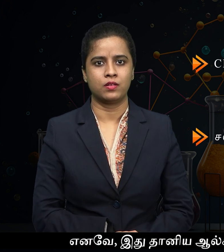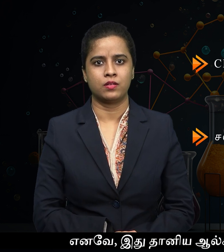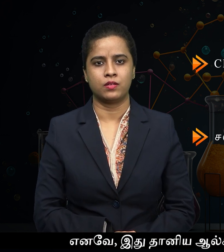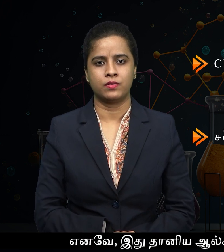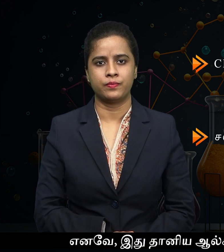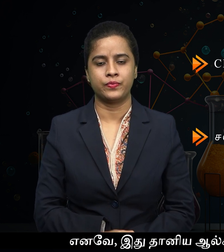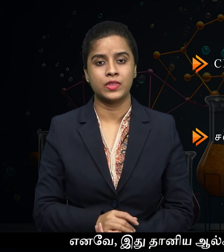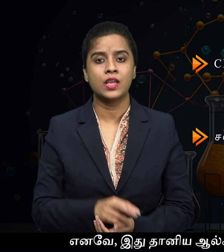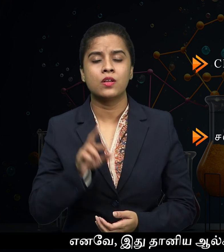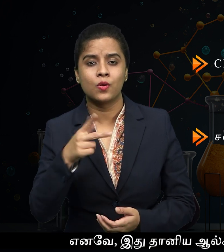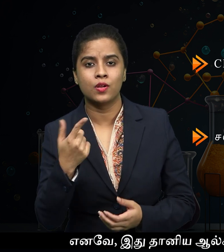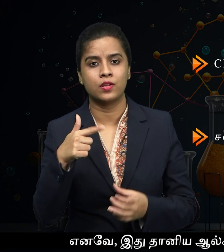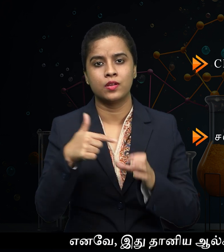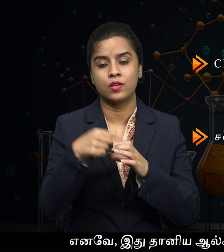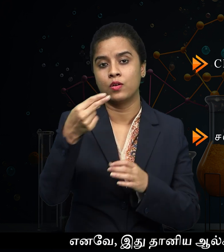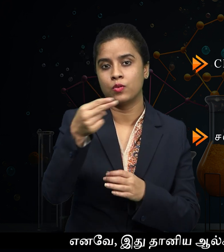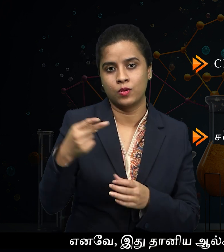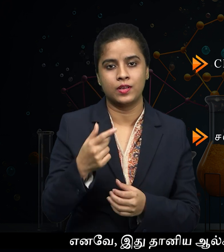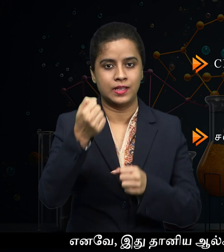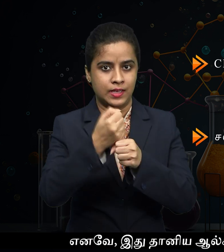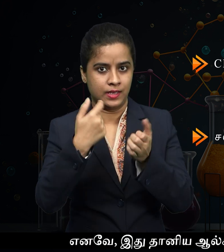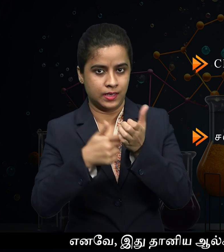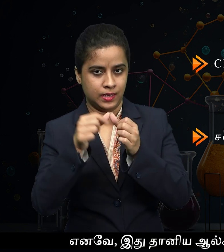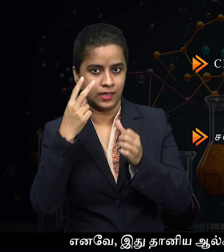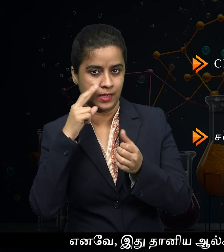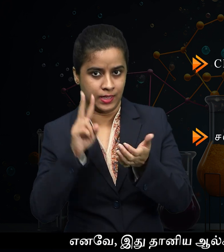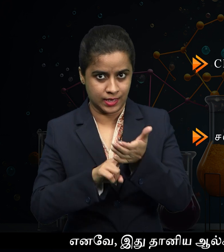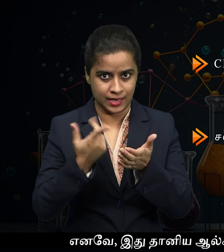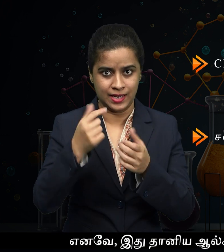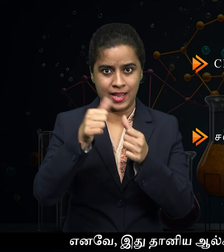எனவே அது தானிய ஆல்கஹால் என்று அழைக்கப்படுகிறது.